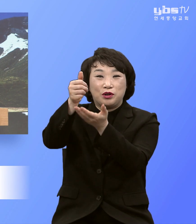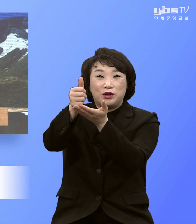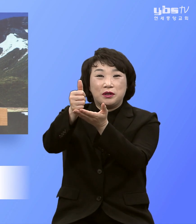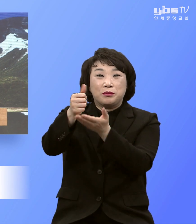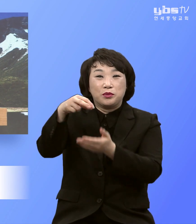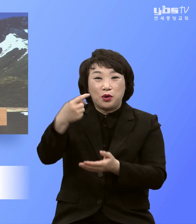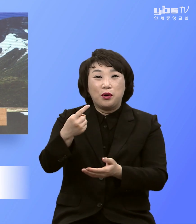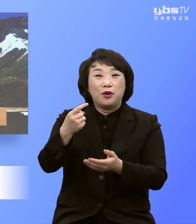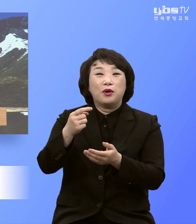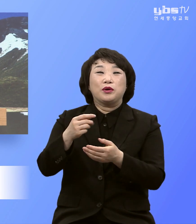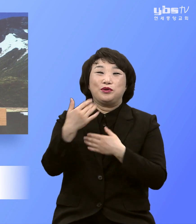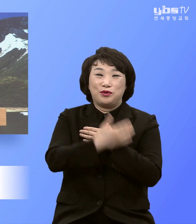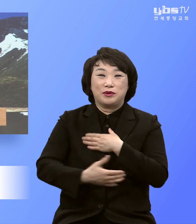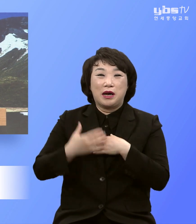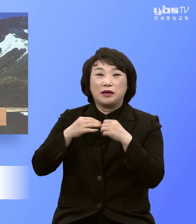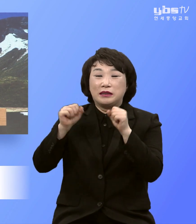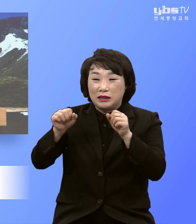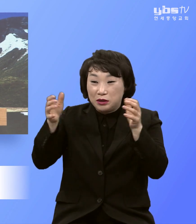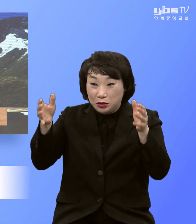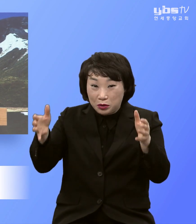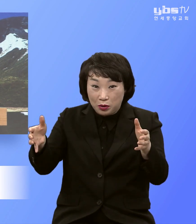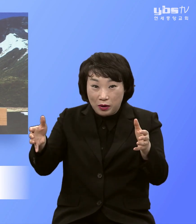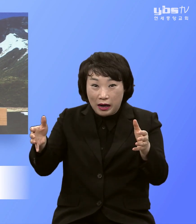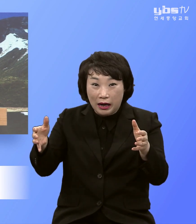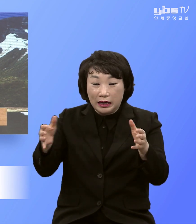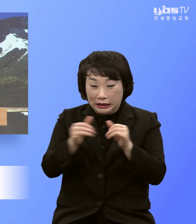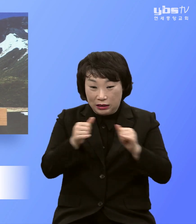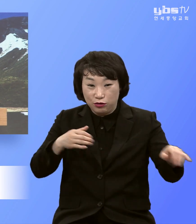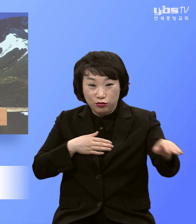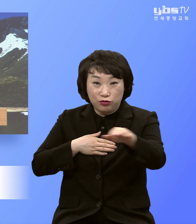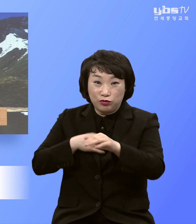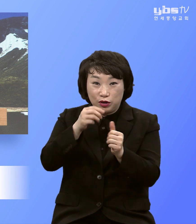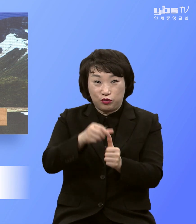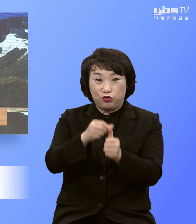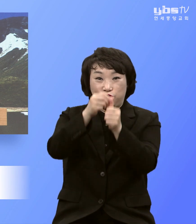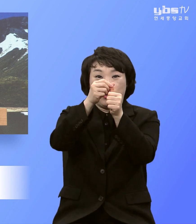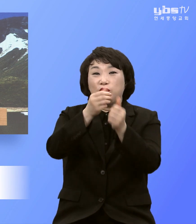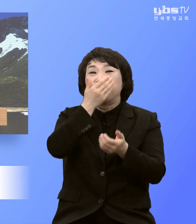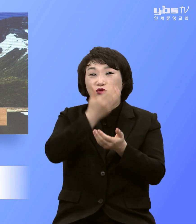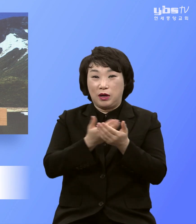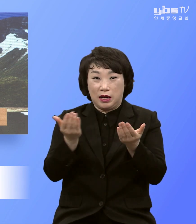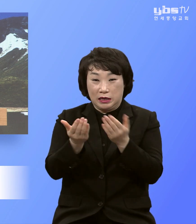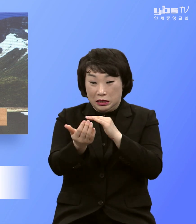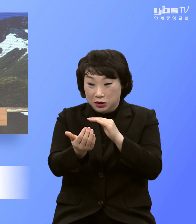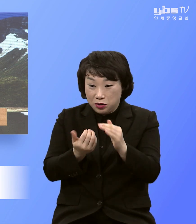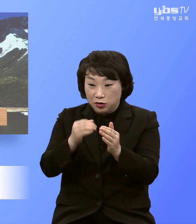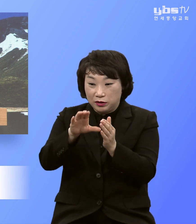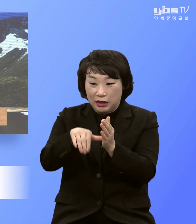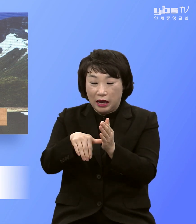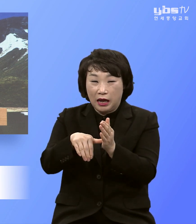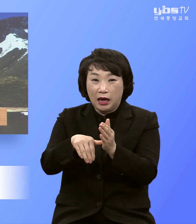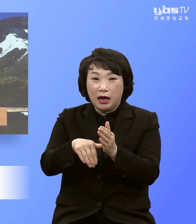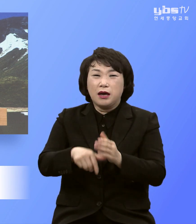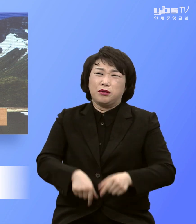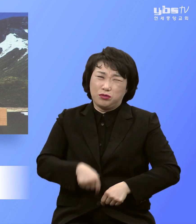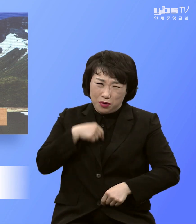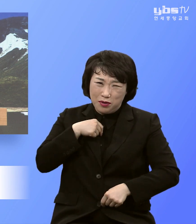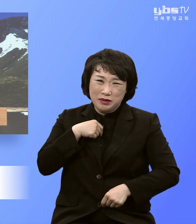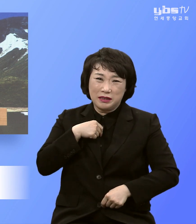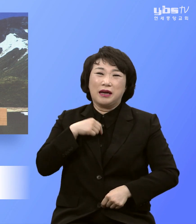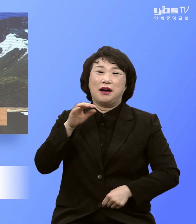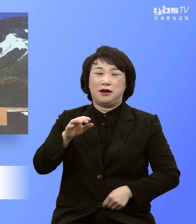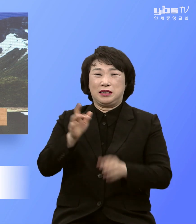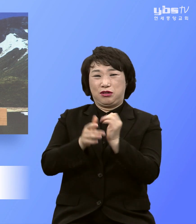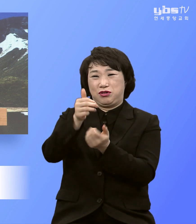주님도 육체로 계실 때에 인류 구원의 중대단을 놓고 솔직한